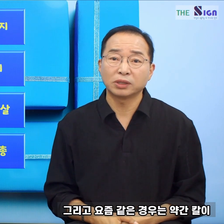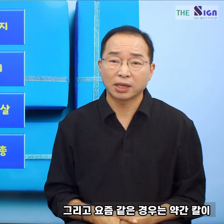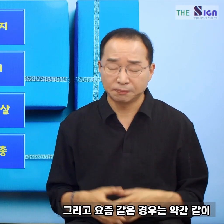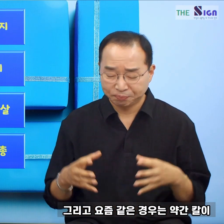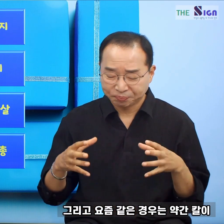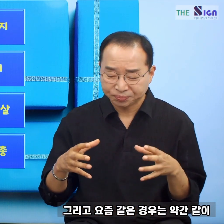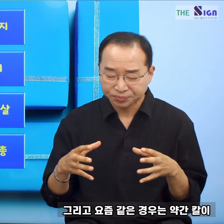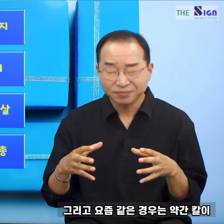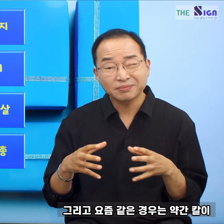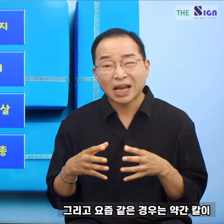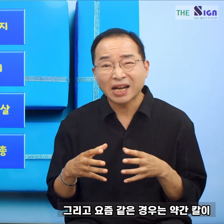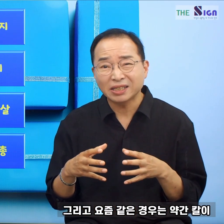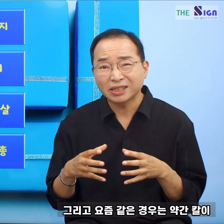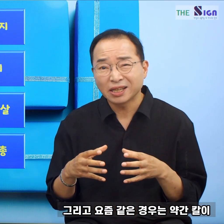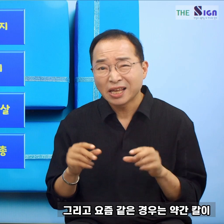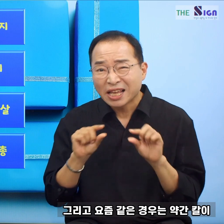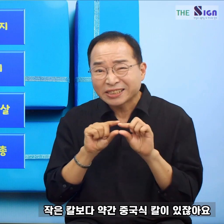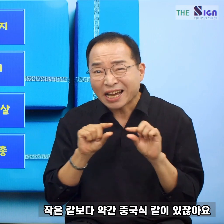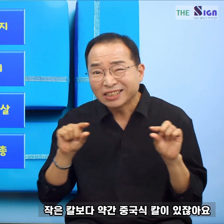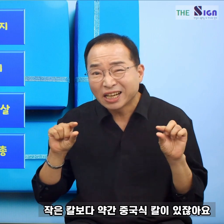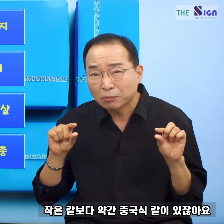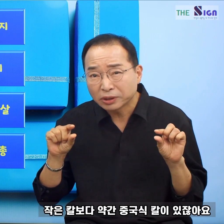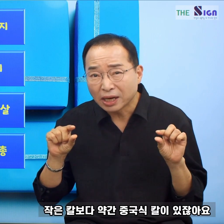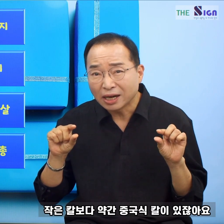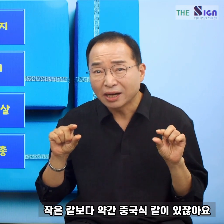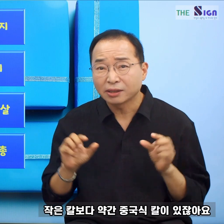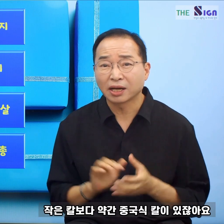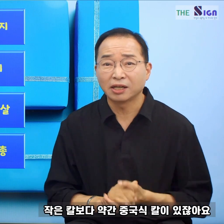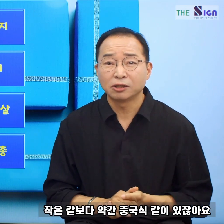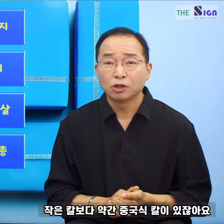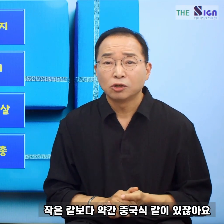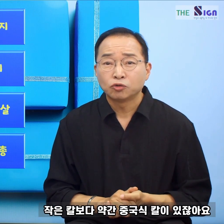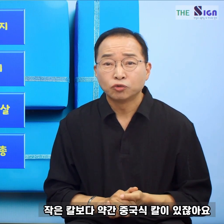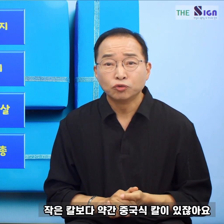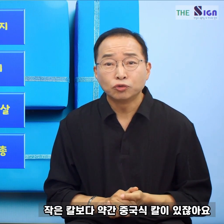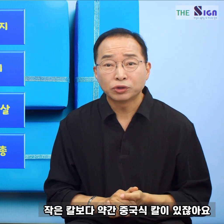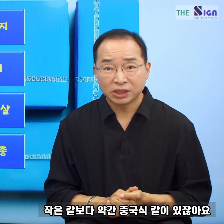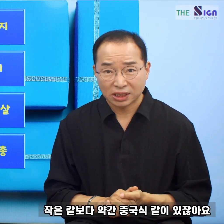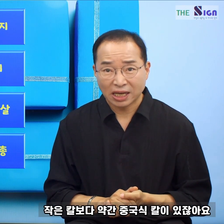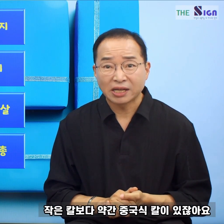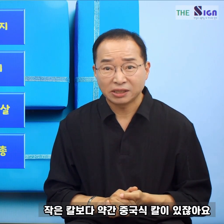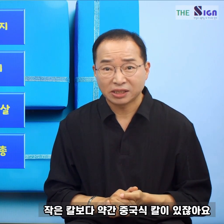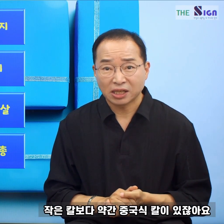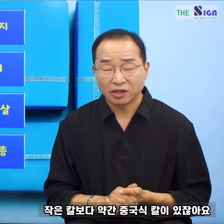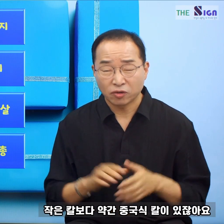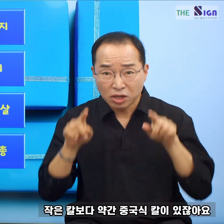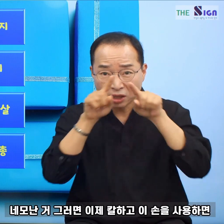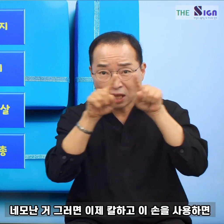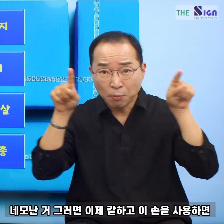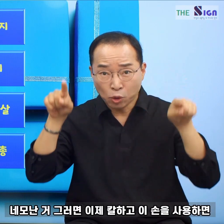약간 칼이 작은 칼보다 약간 중국식 칼이 있잖아요. 네모난